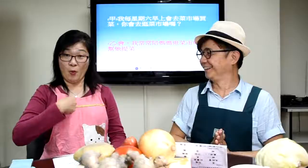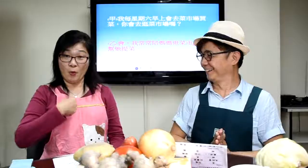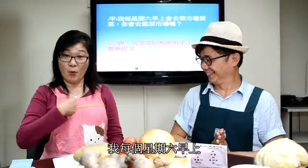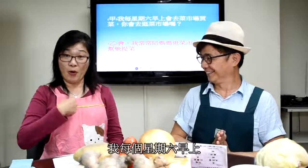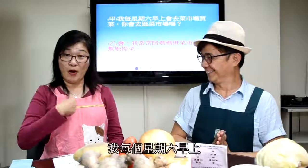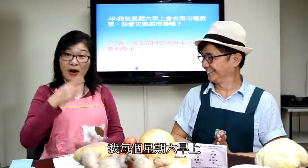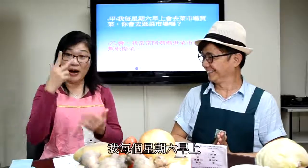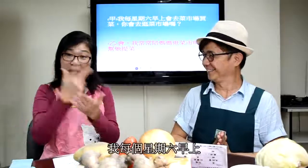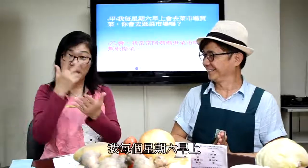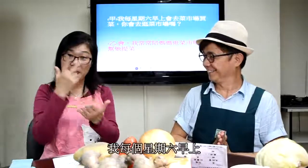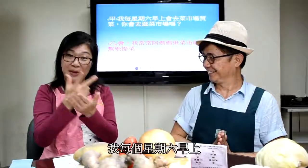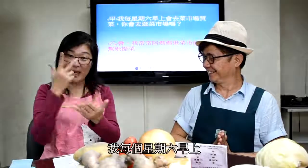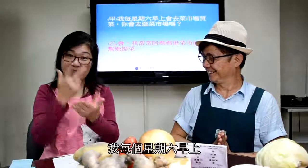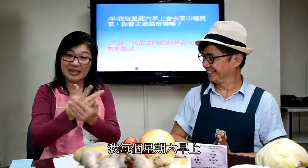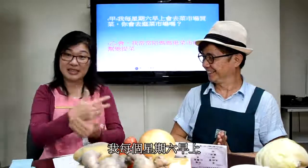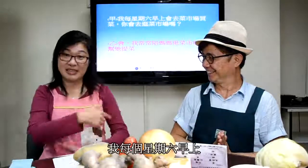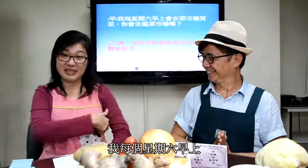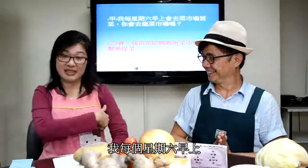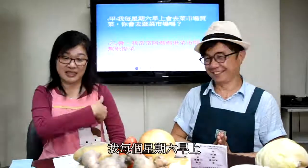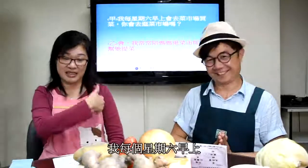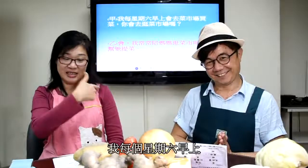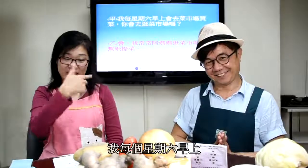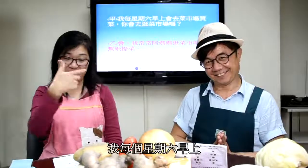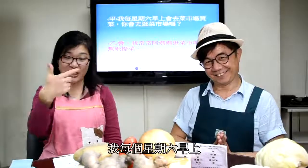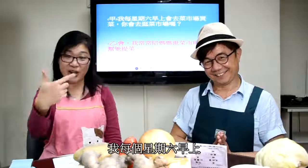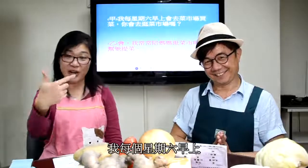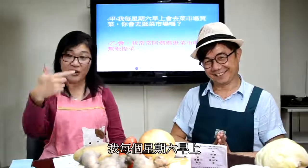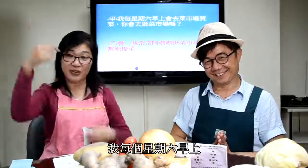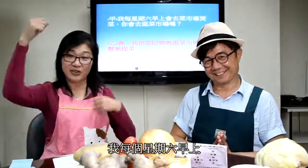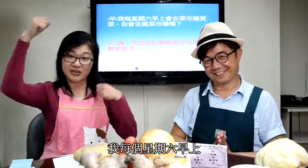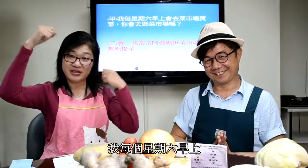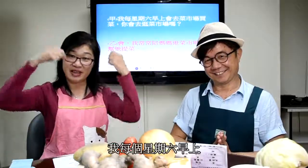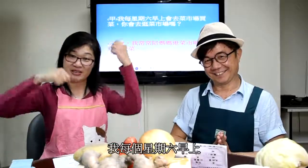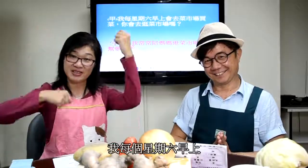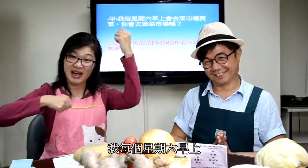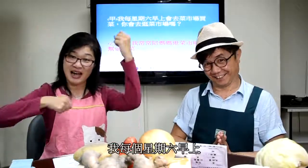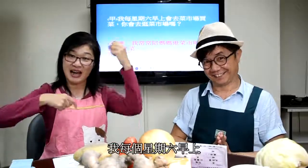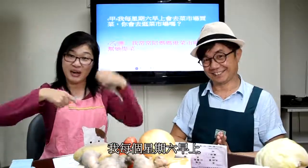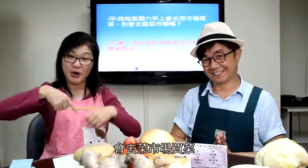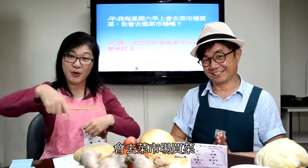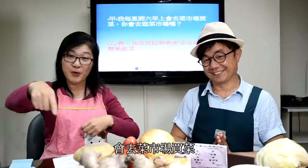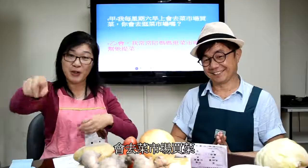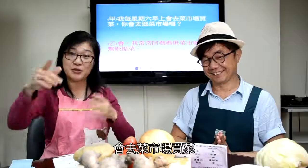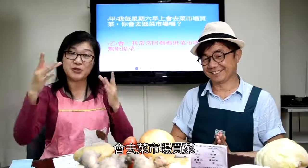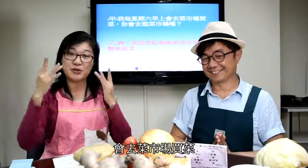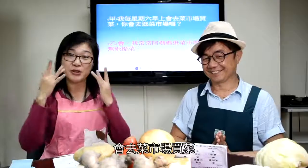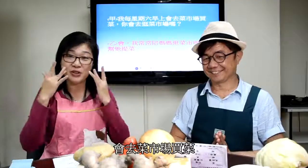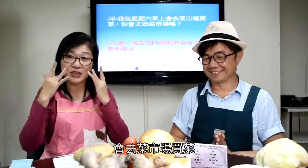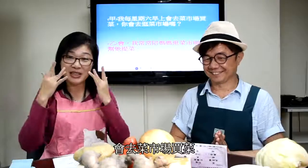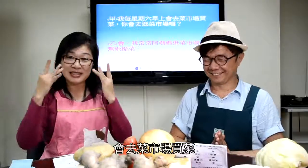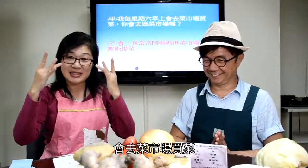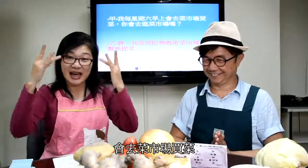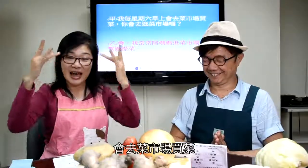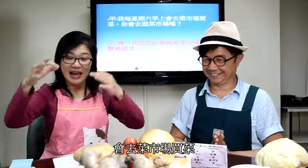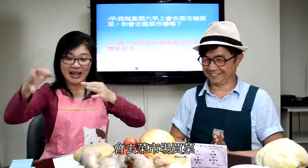我每个星期六早上会去菜